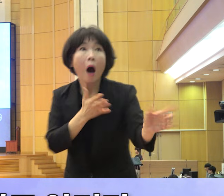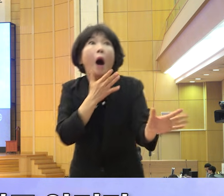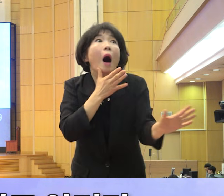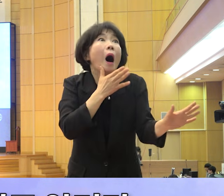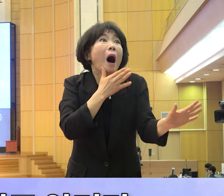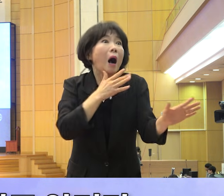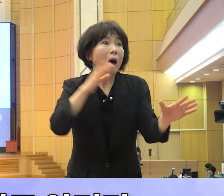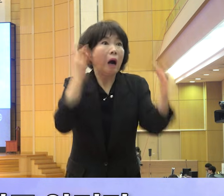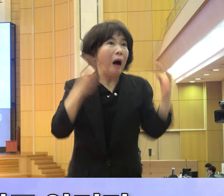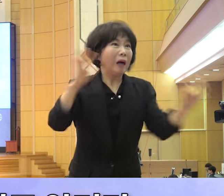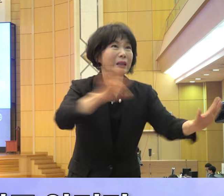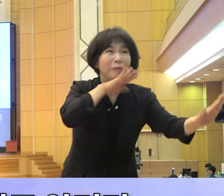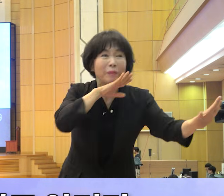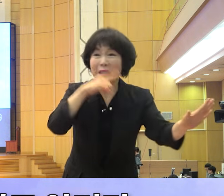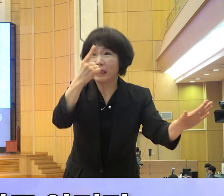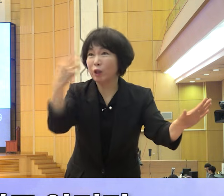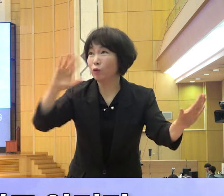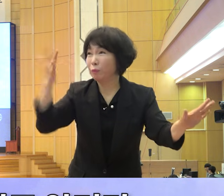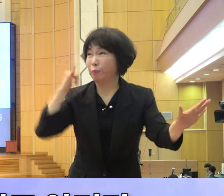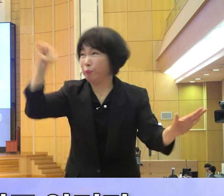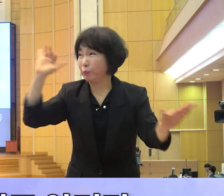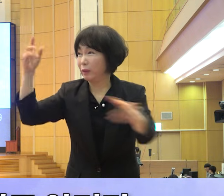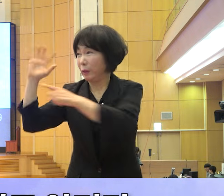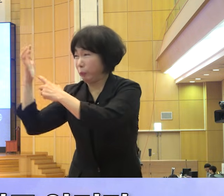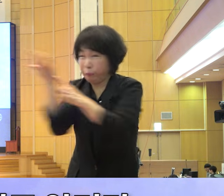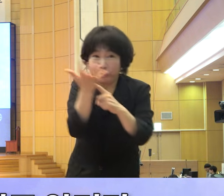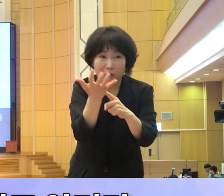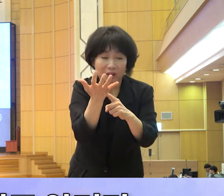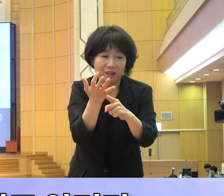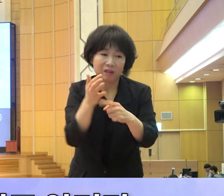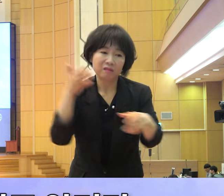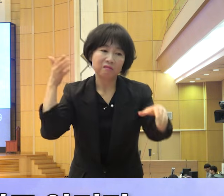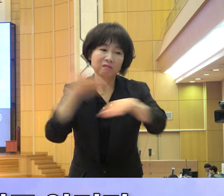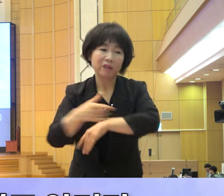119부터 먼저 전화를 해요. 그러니까 죽는 거예요.